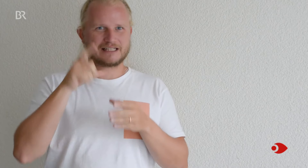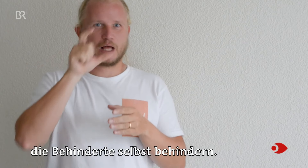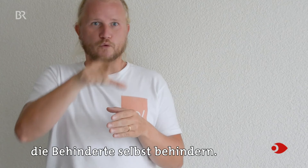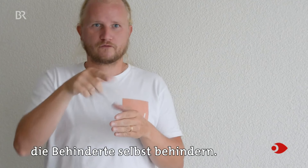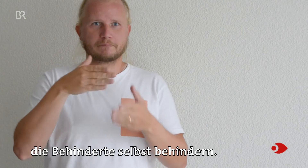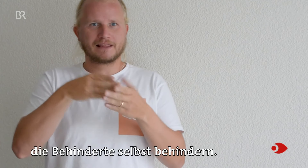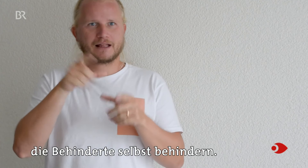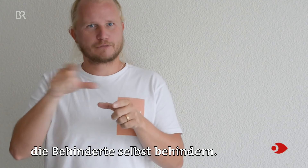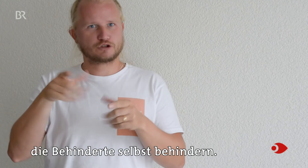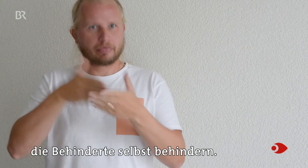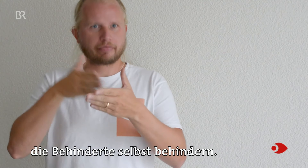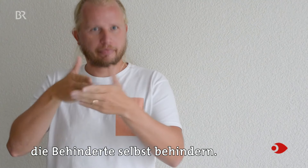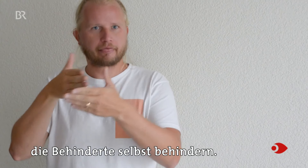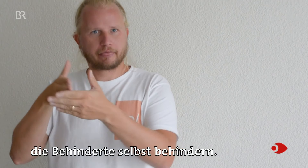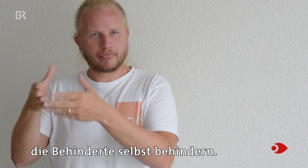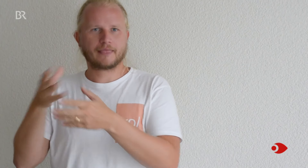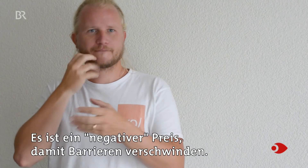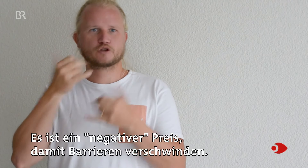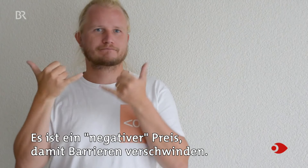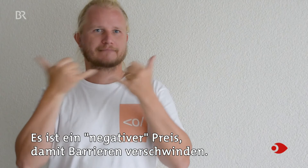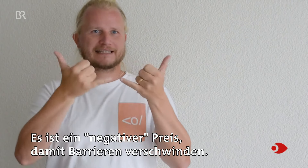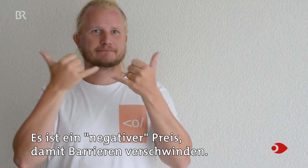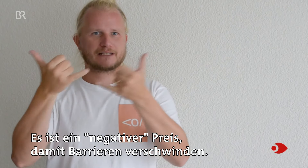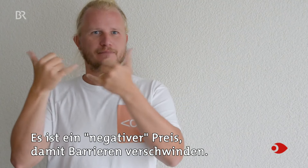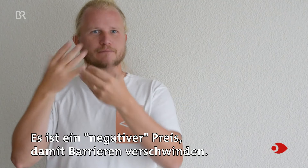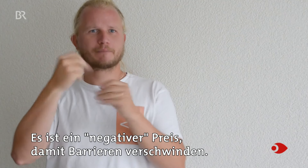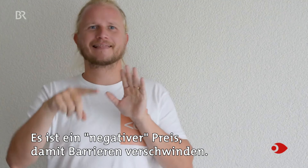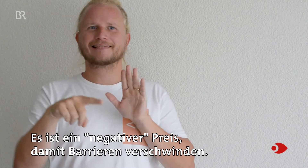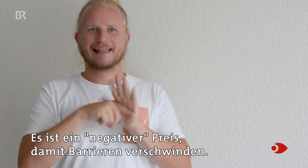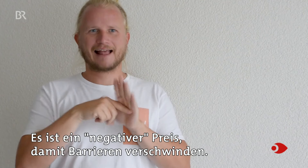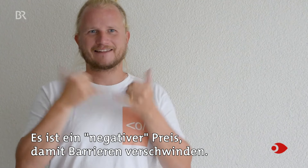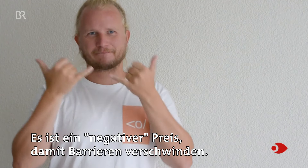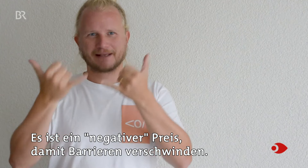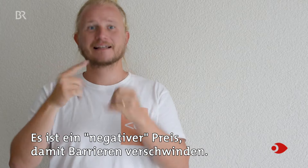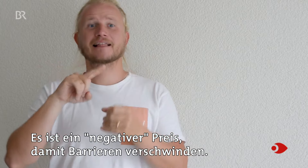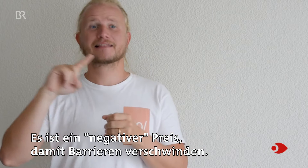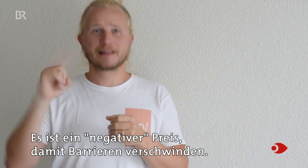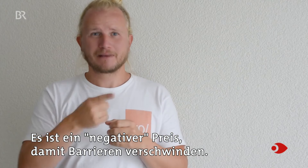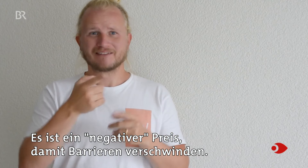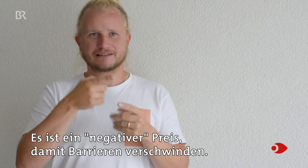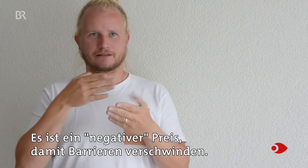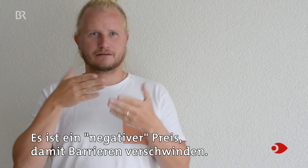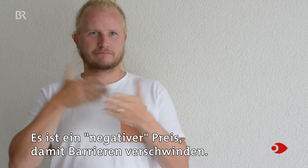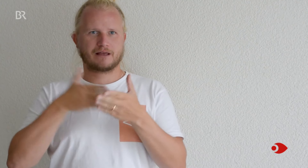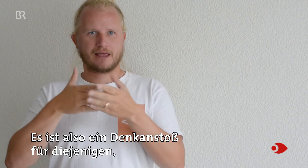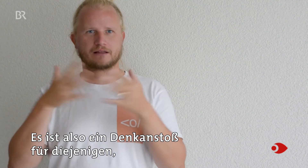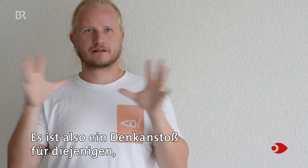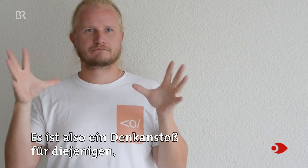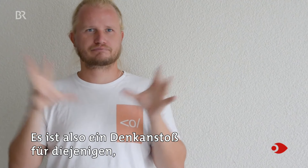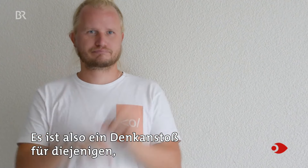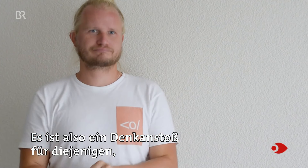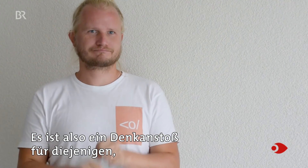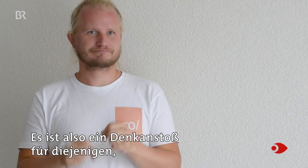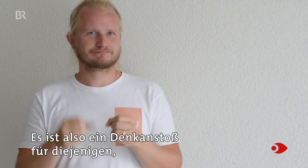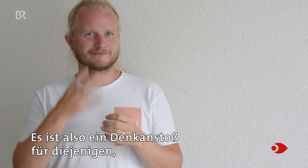die Behinderte selbst behindern. Es ist ein negativer Preis, damit Barrieren verschwinden. Es ist also ein